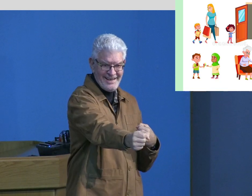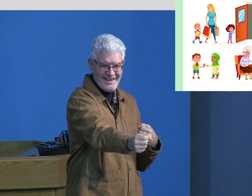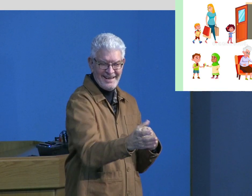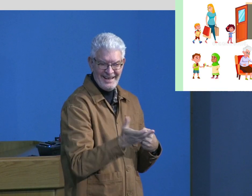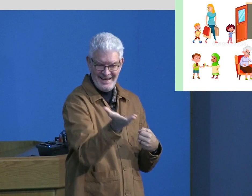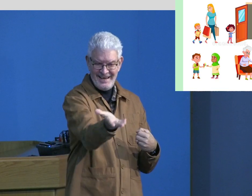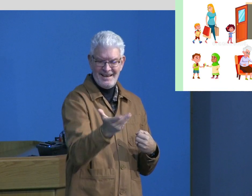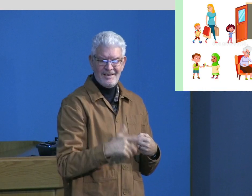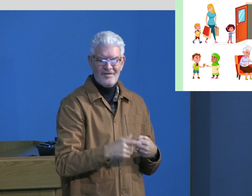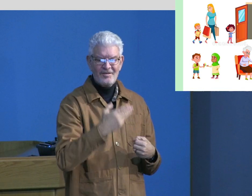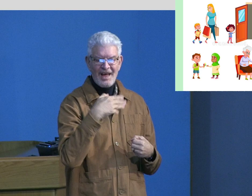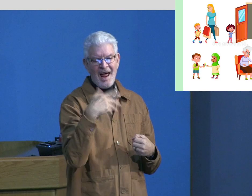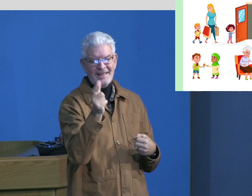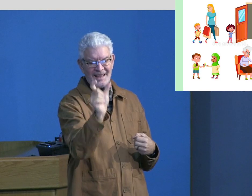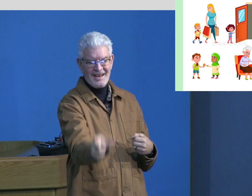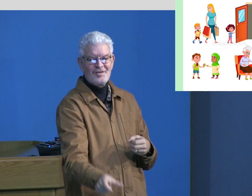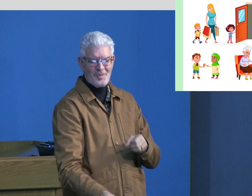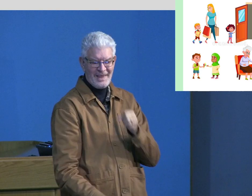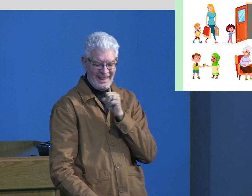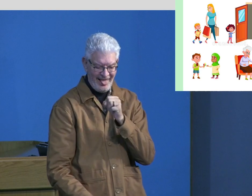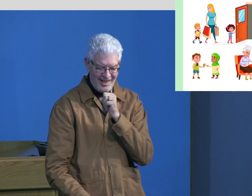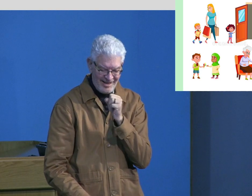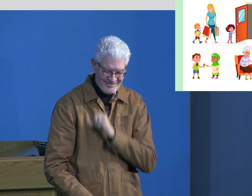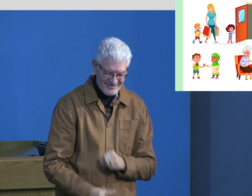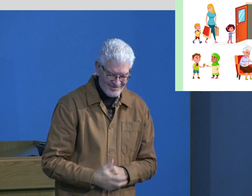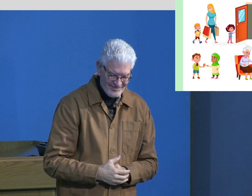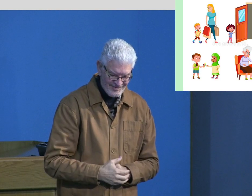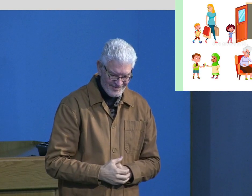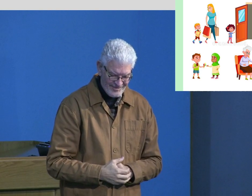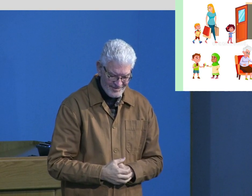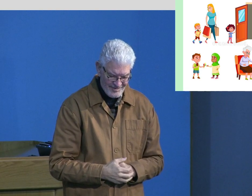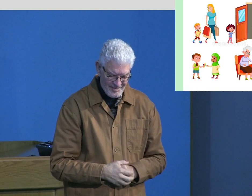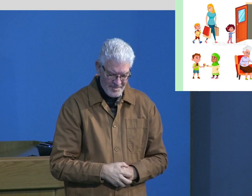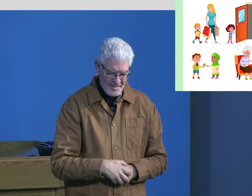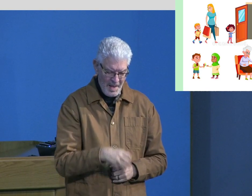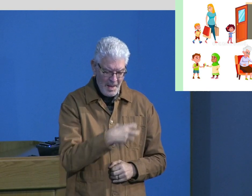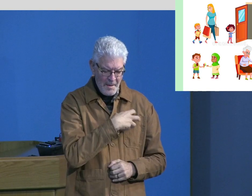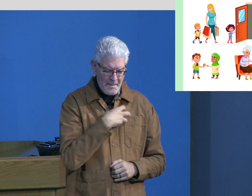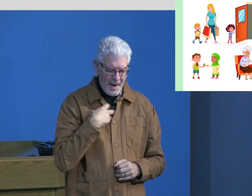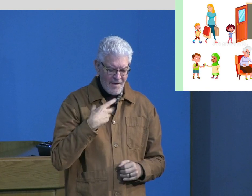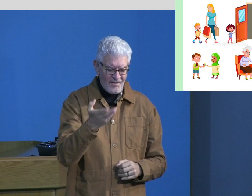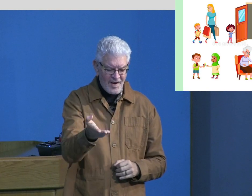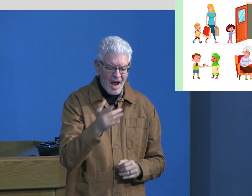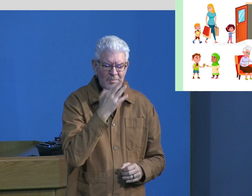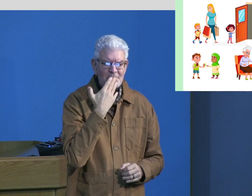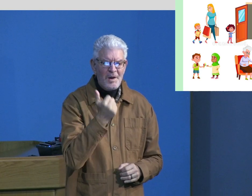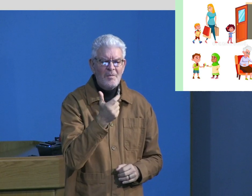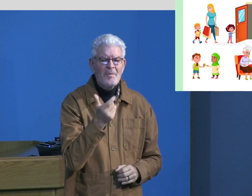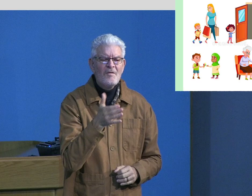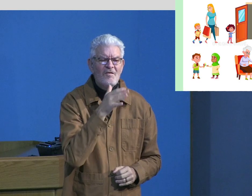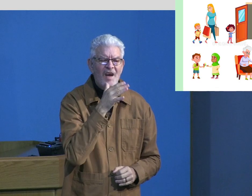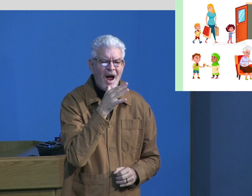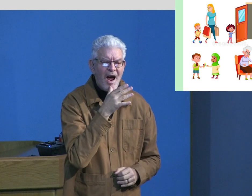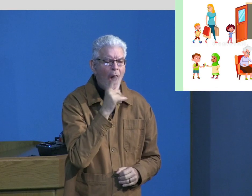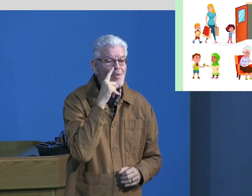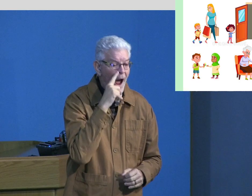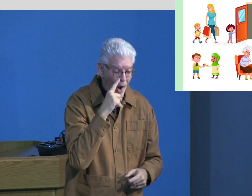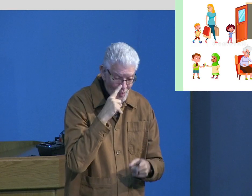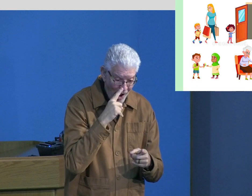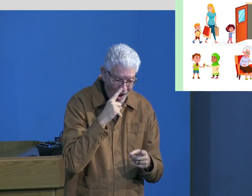Of gee vir iemand 'n roomys wat dalk nie een het nie. Deel. Ouma sal